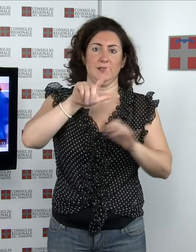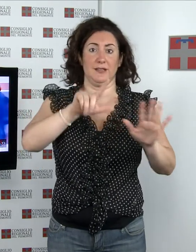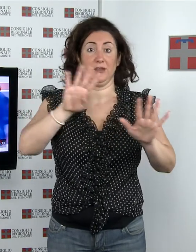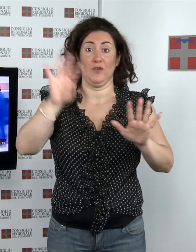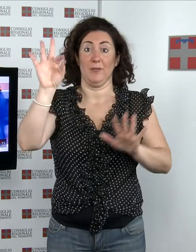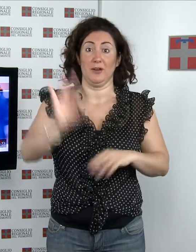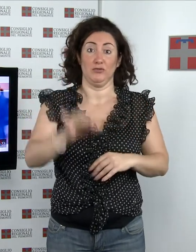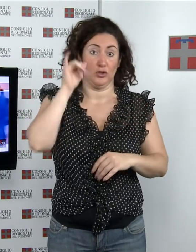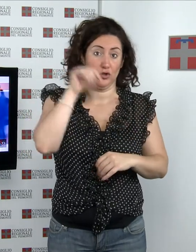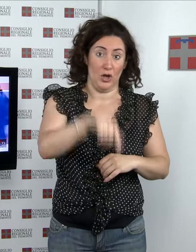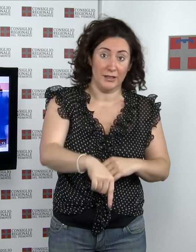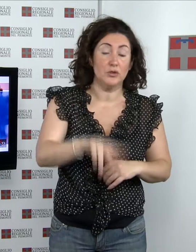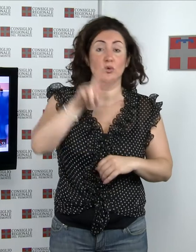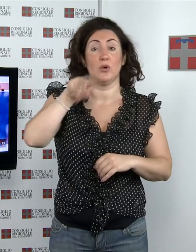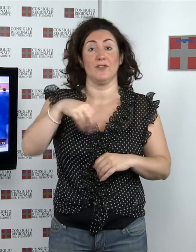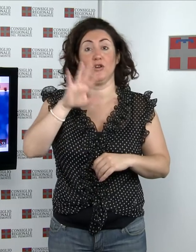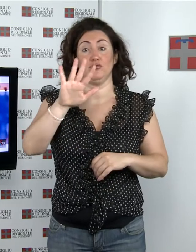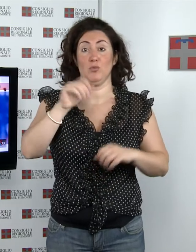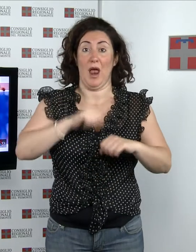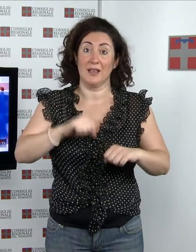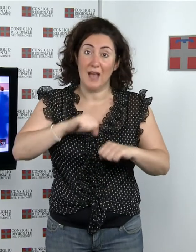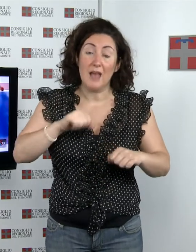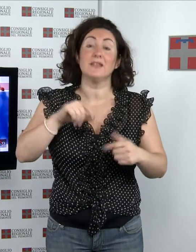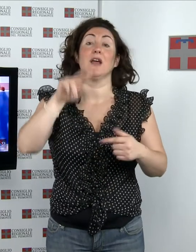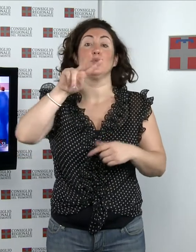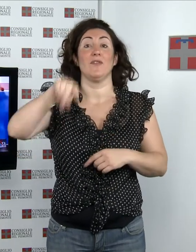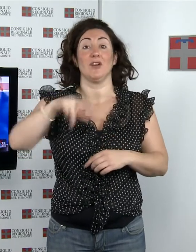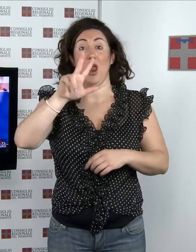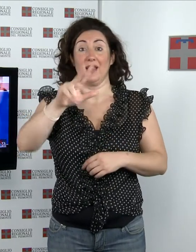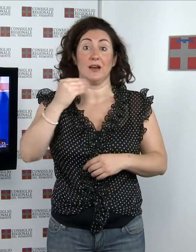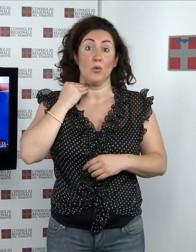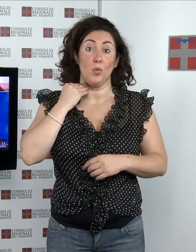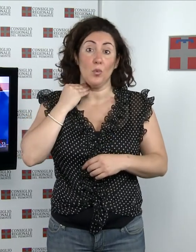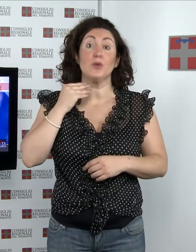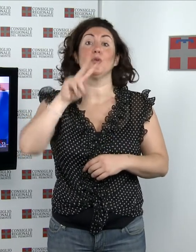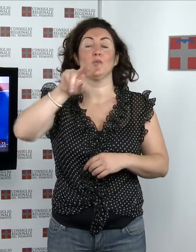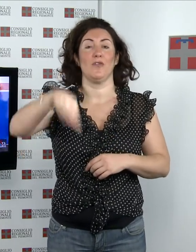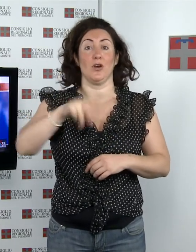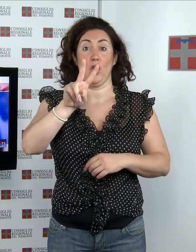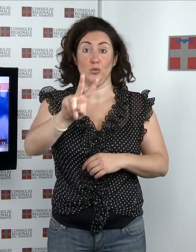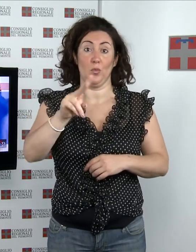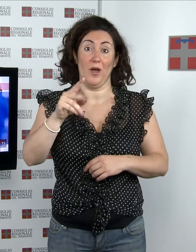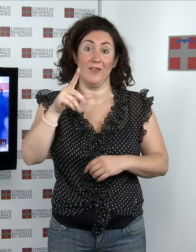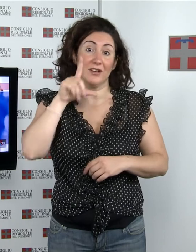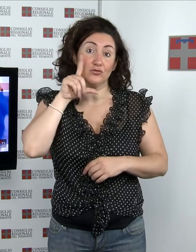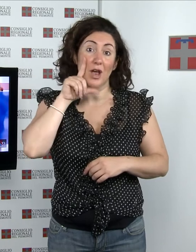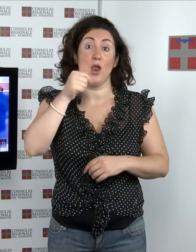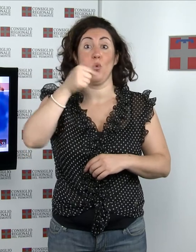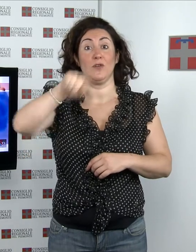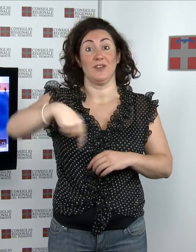Torino il 2,5 da Alessandria il 2,3 da cunio il 2,2 da celli l' 1,6% da Novara